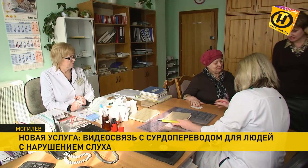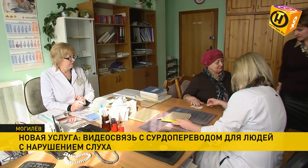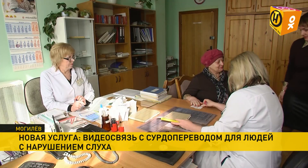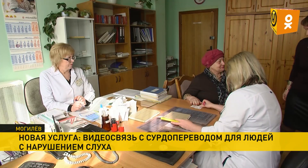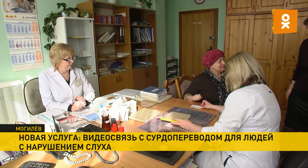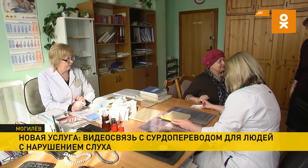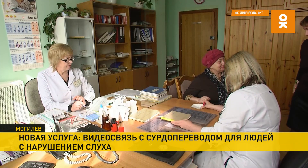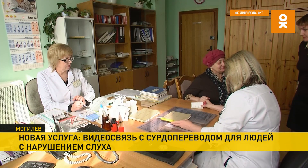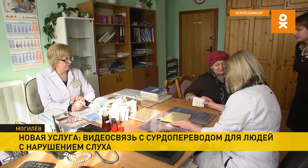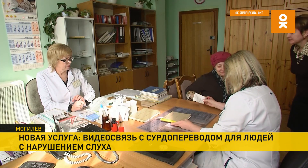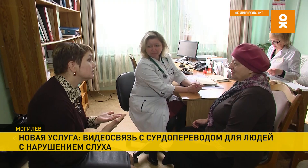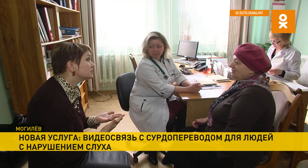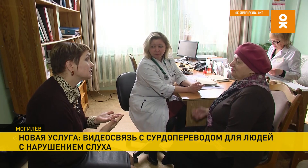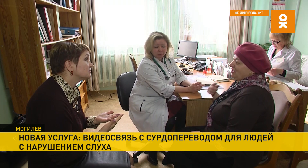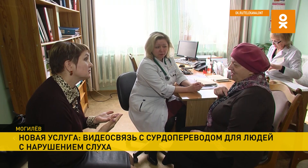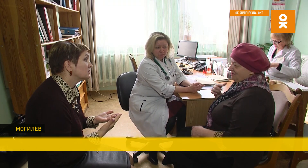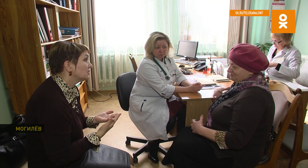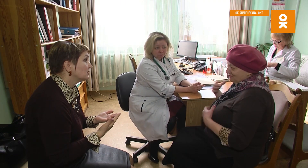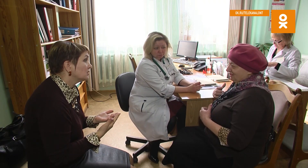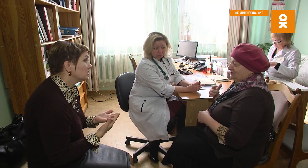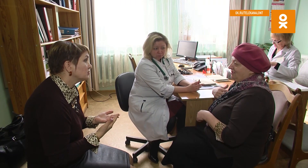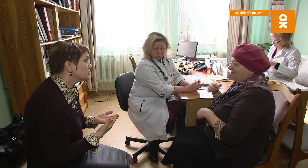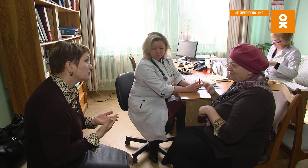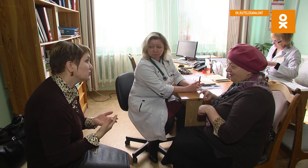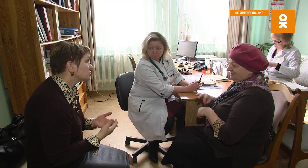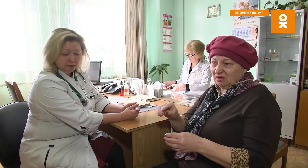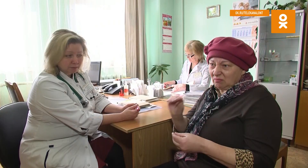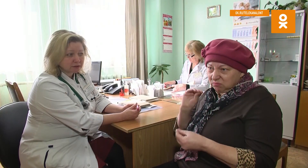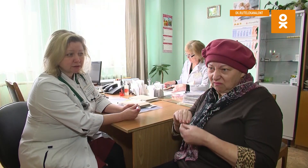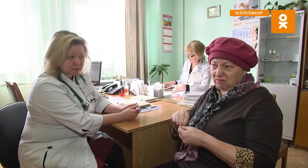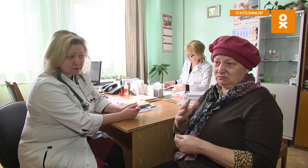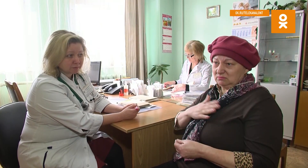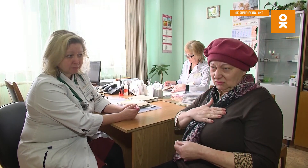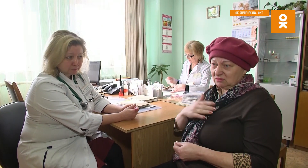обходятся своими силами, а зам языка слабослышащих обучают соцработников.